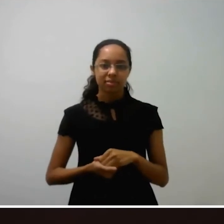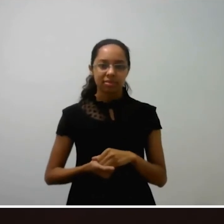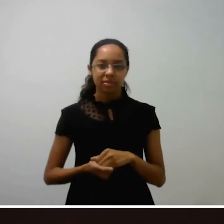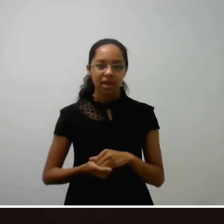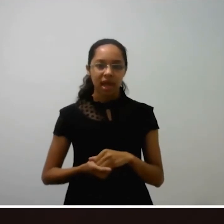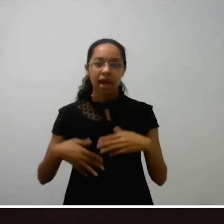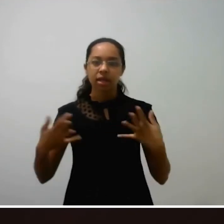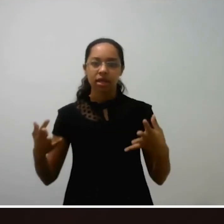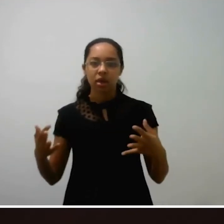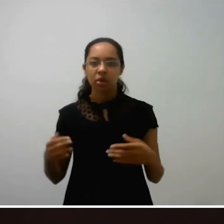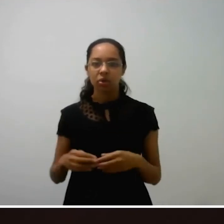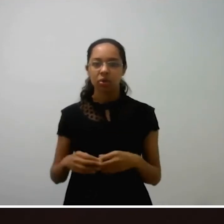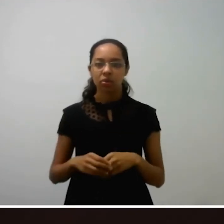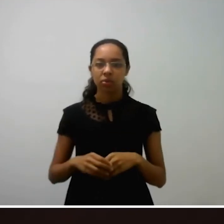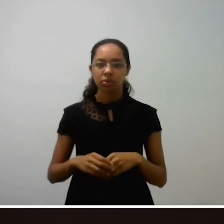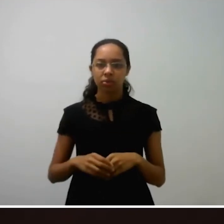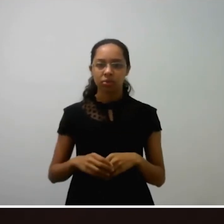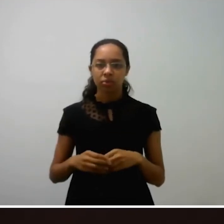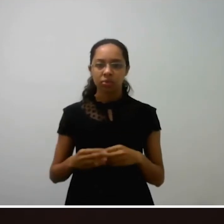tem um exército armado.